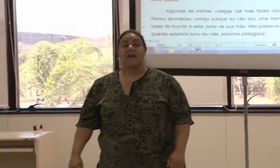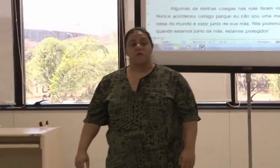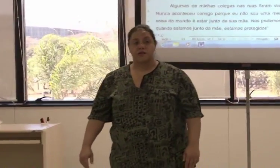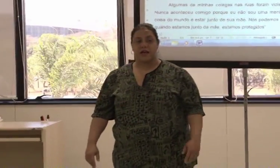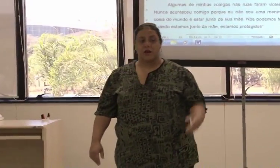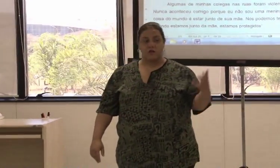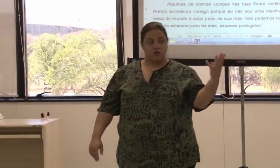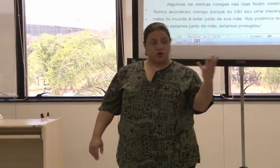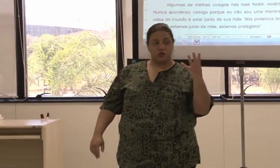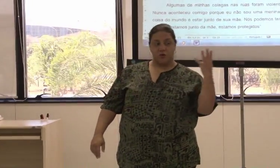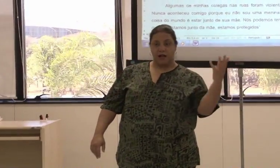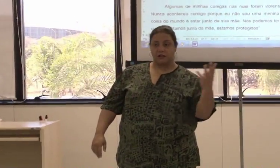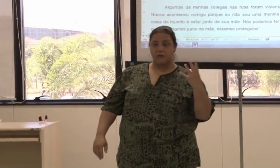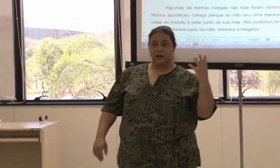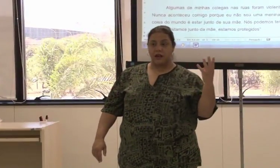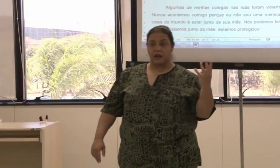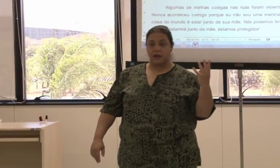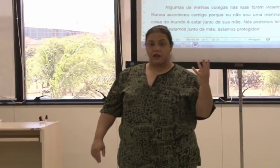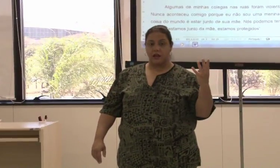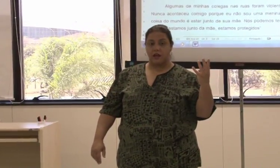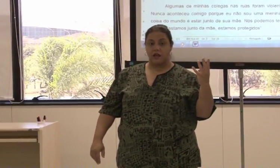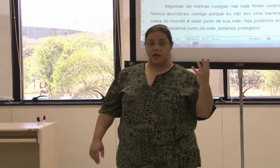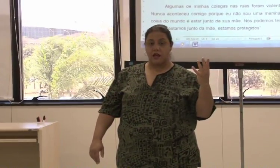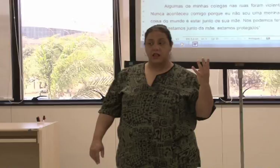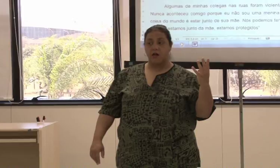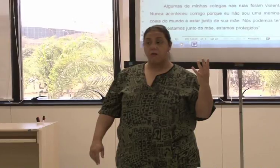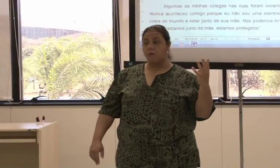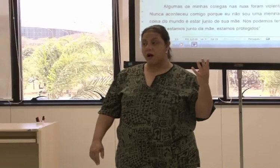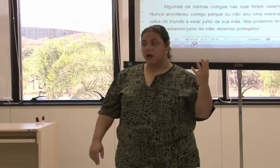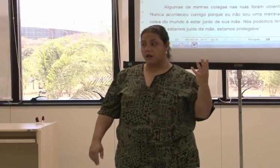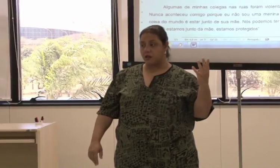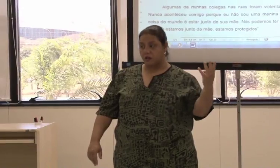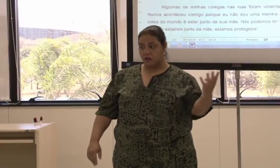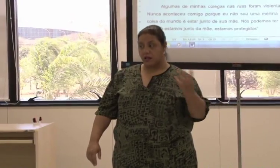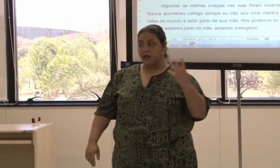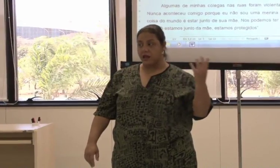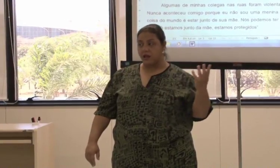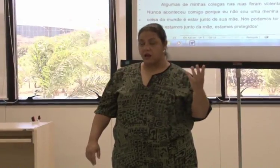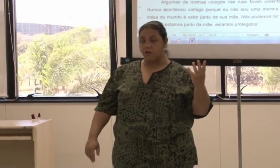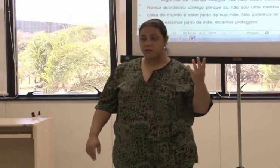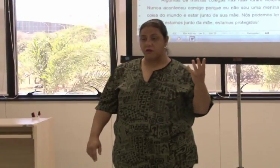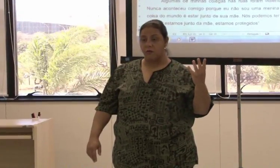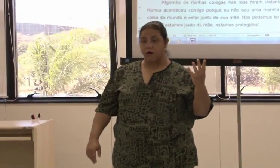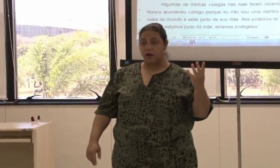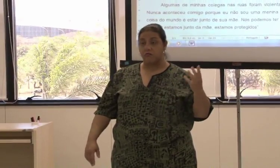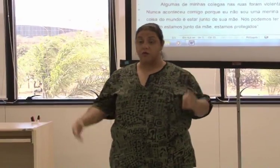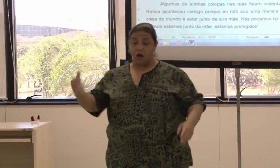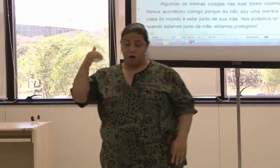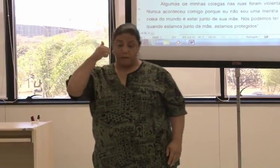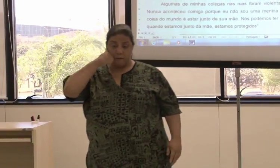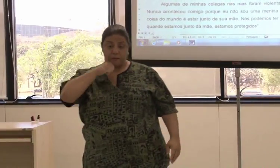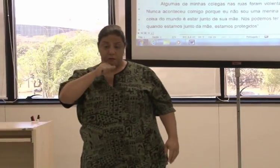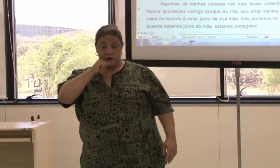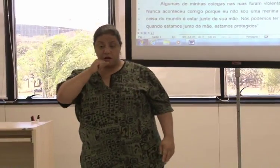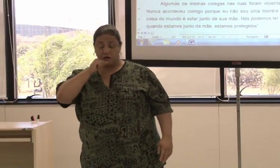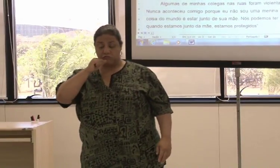Pois é, ó, nós 4 estamos aqui. Então, a mamãe está aqui. O que eu vou fazer com a mamãe?